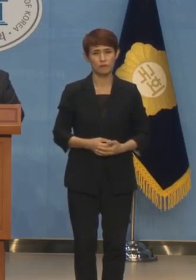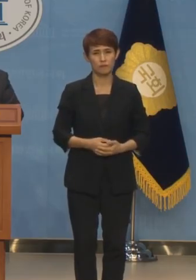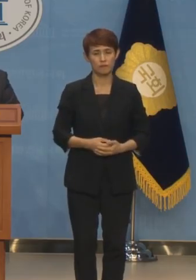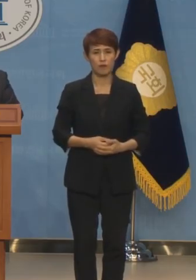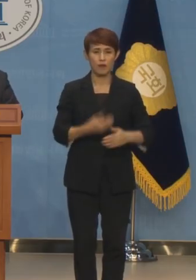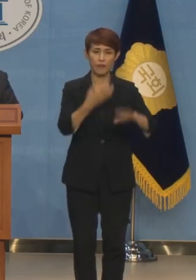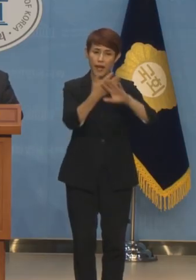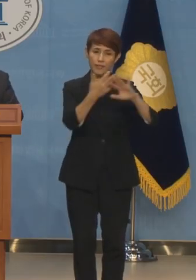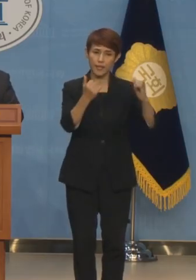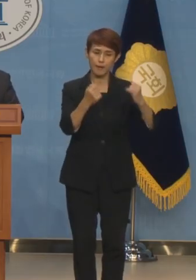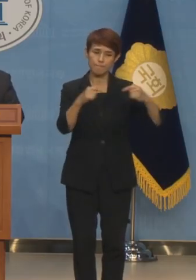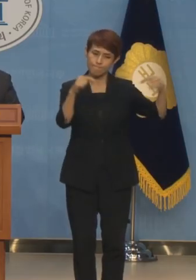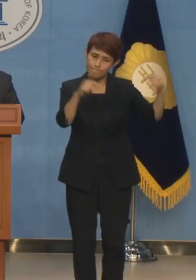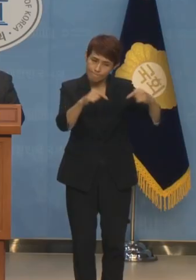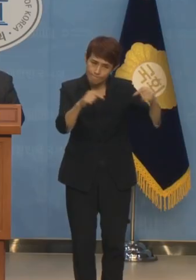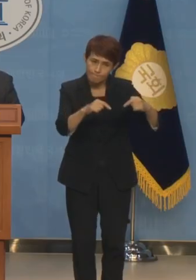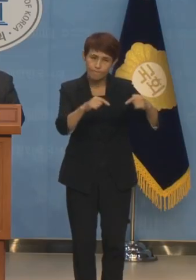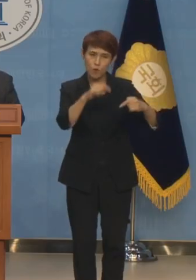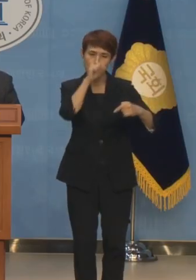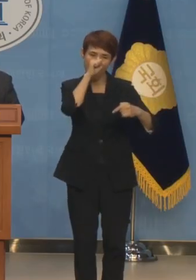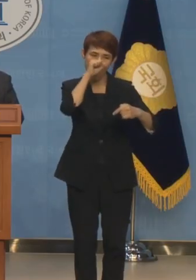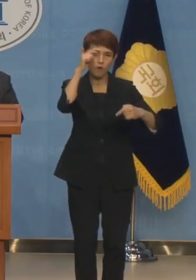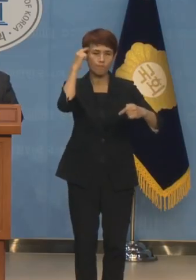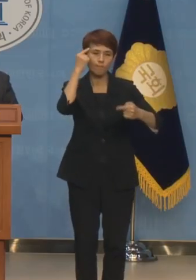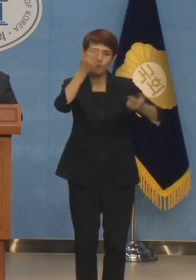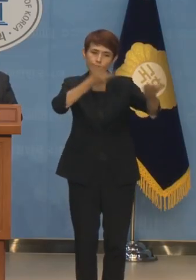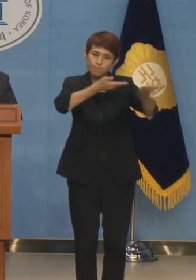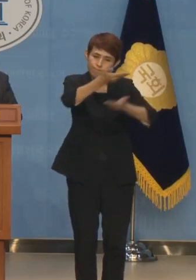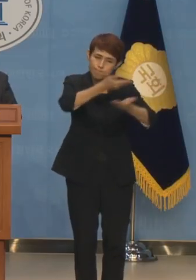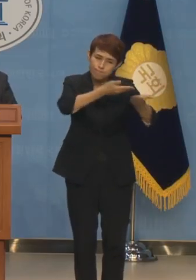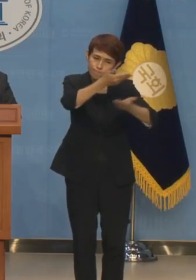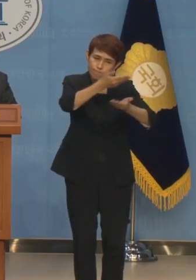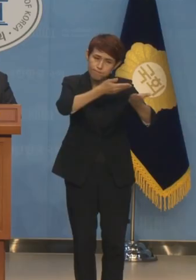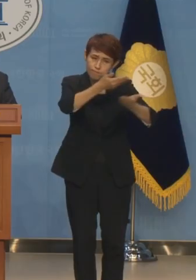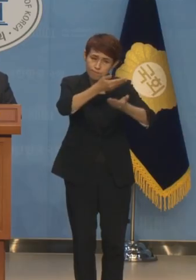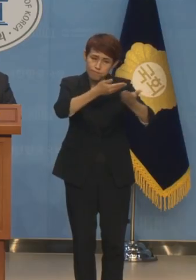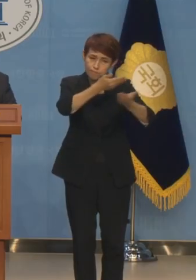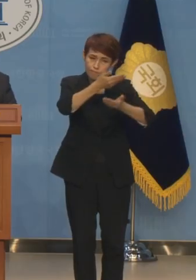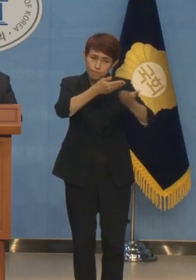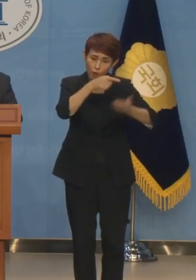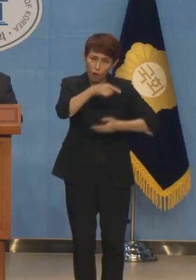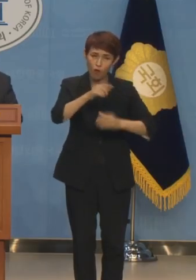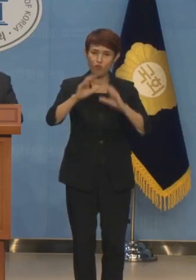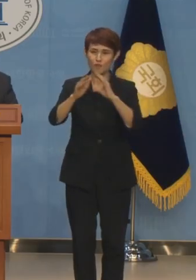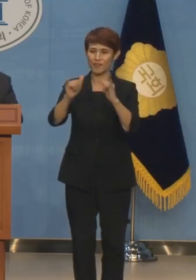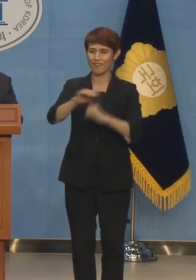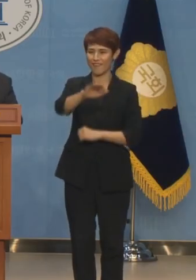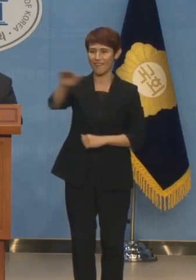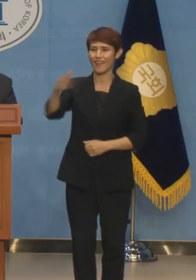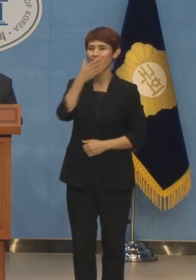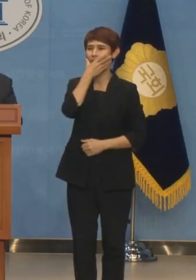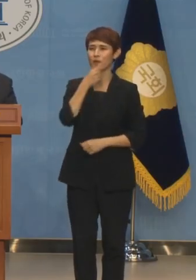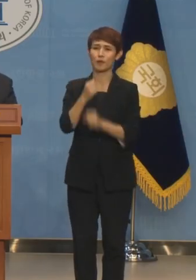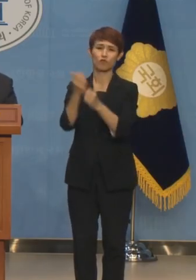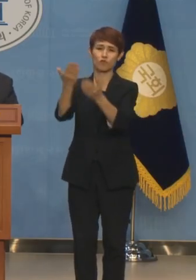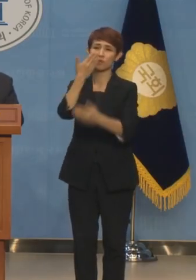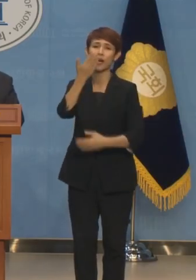다른 사람과 협상하고 좋은 생각들을 함께 만들어야지만 국민들을 행복하게 할 수